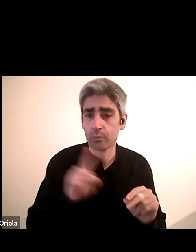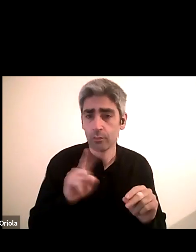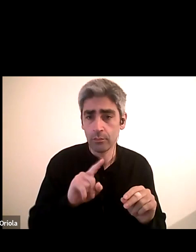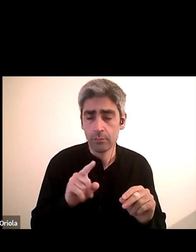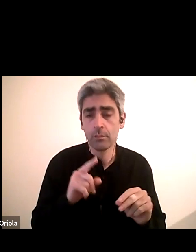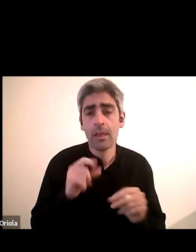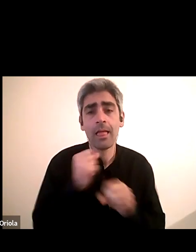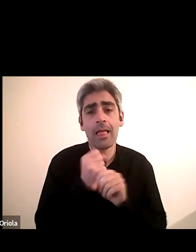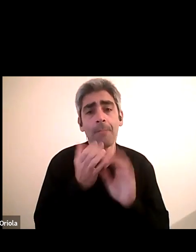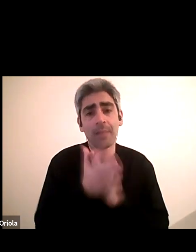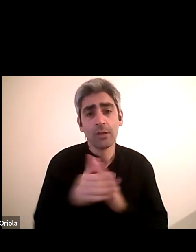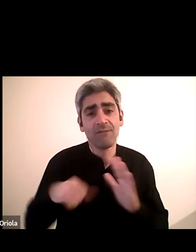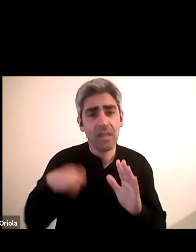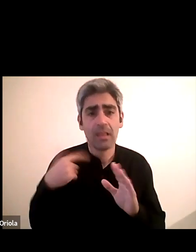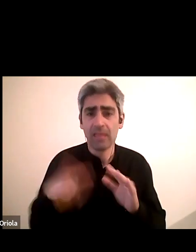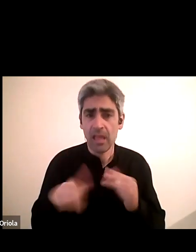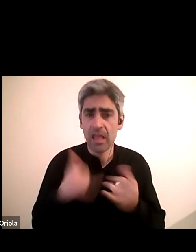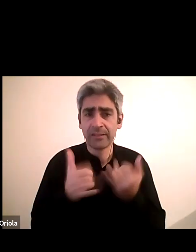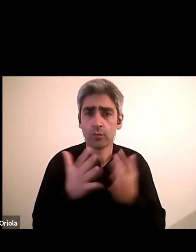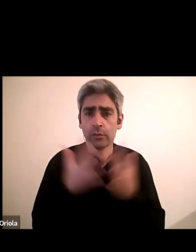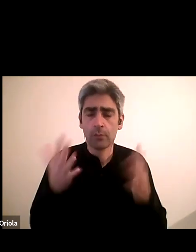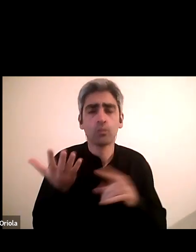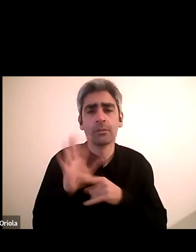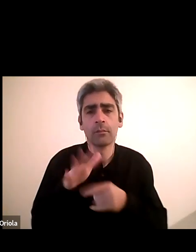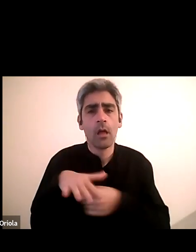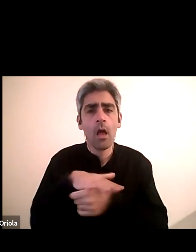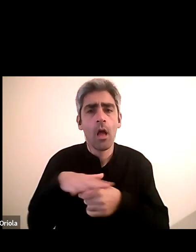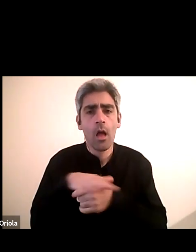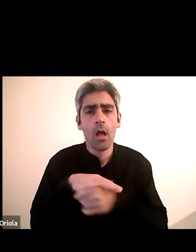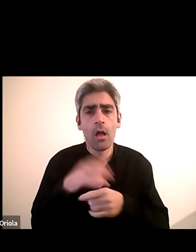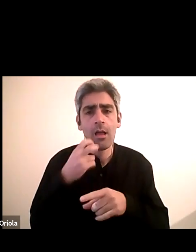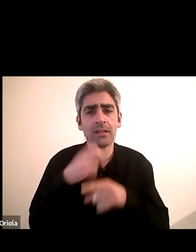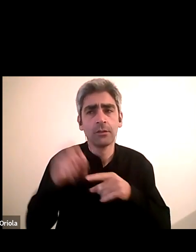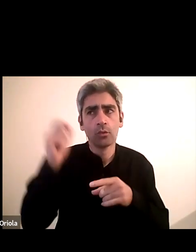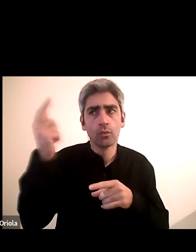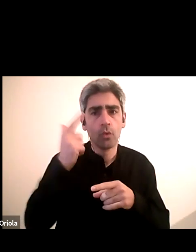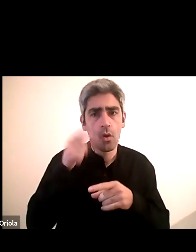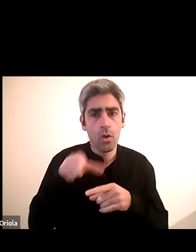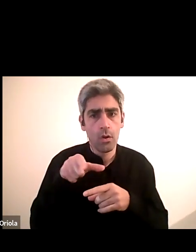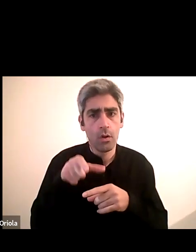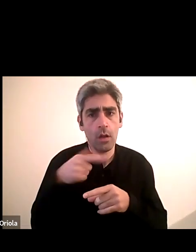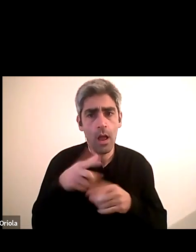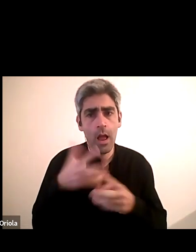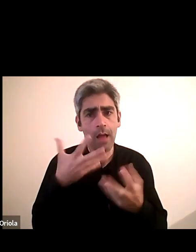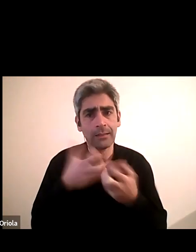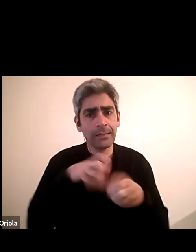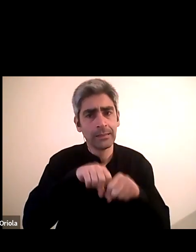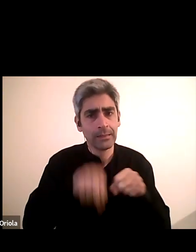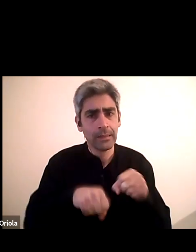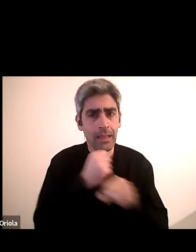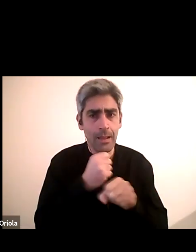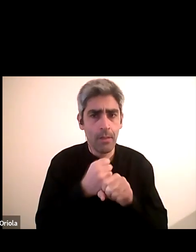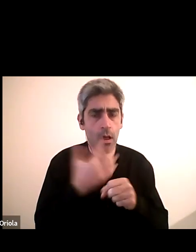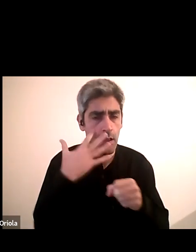verdes têm riscos grandes, por exemplo, na área de energia solar, onde há acidentes de trabalho com algum